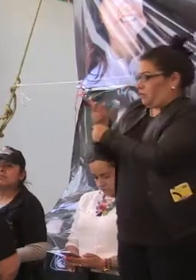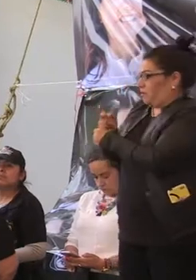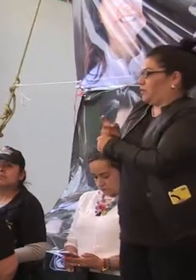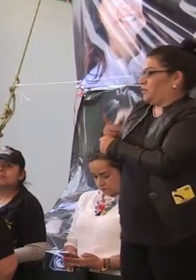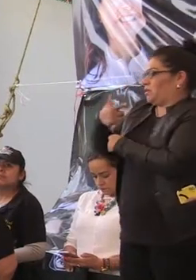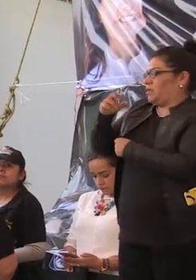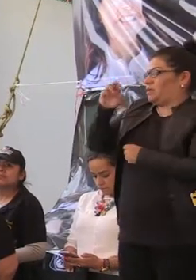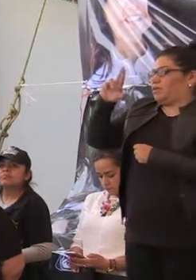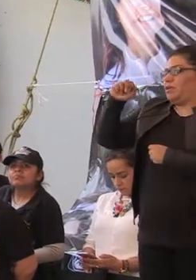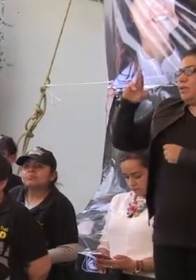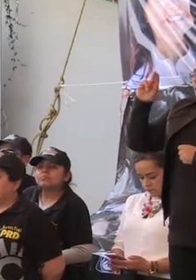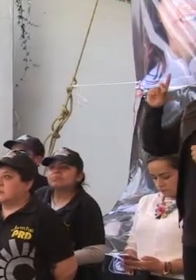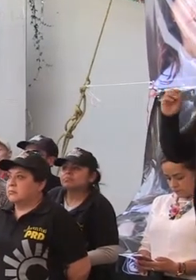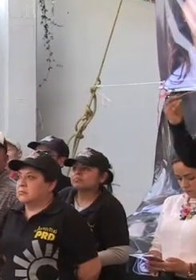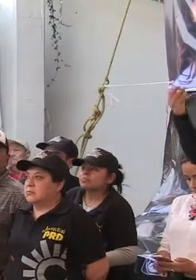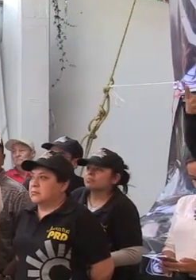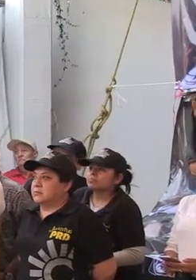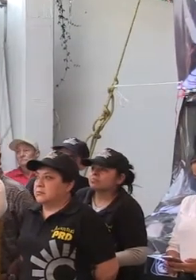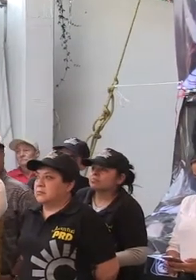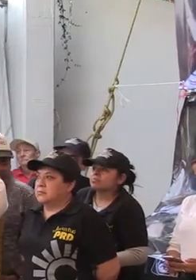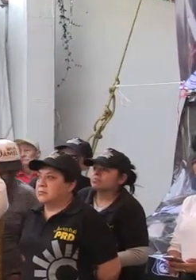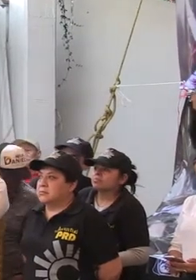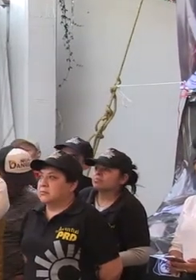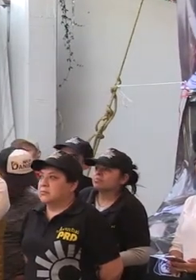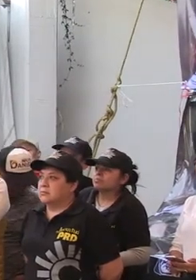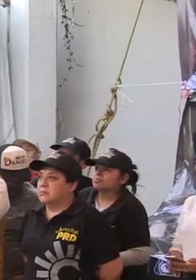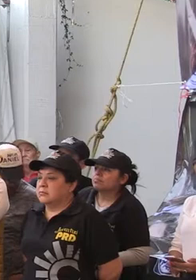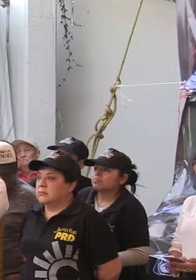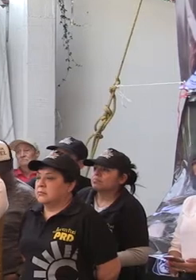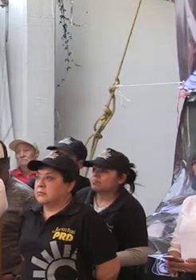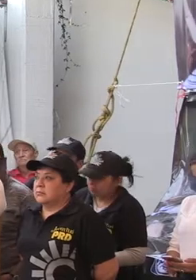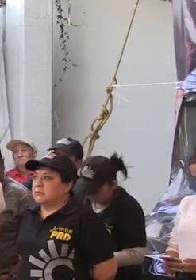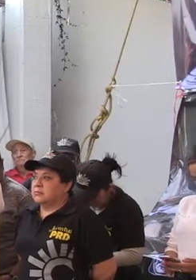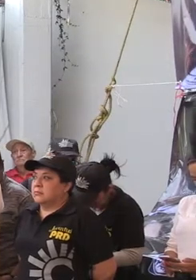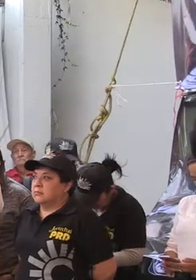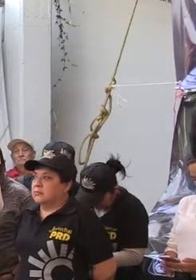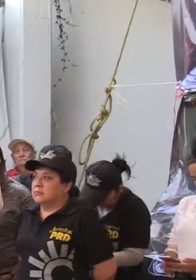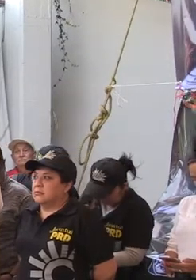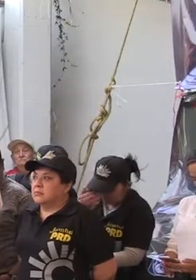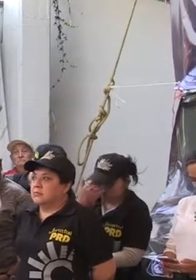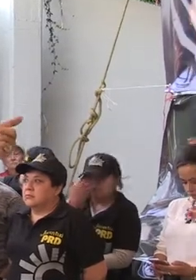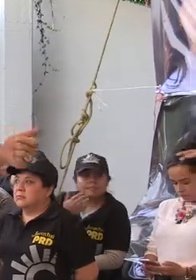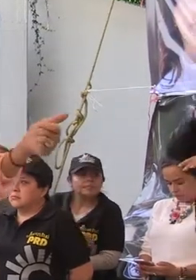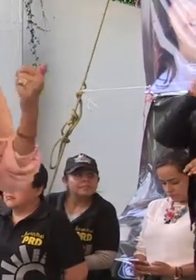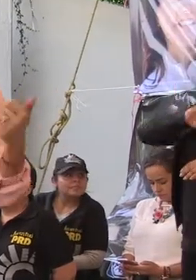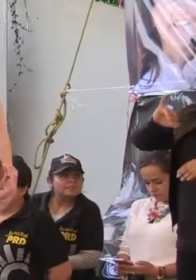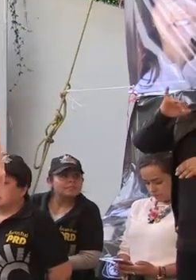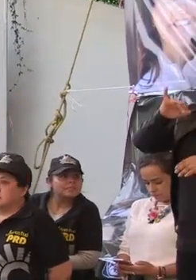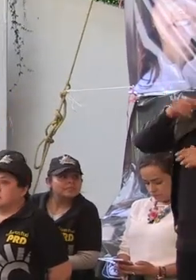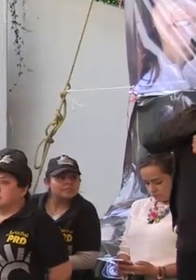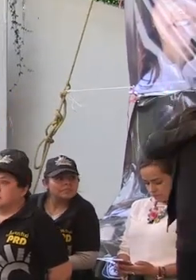invitaron, con Gerardo y con muchos otros que están aquí. Ese es el trabajo que necesitamos. Y a cambio de que esas jefas